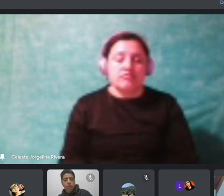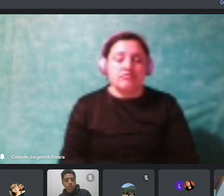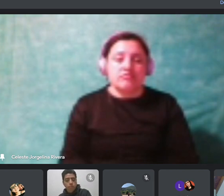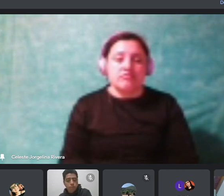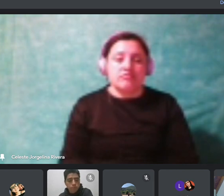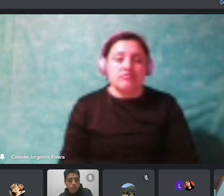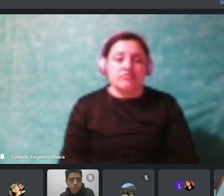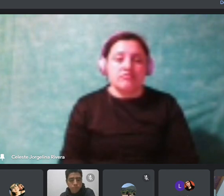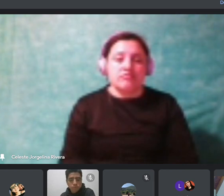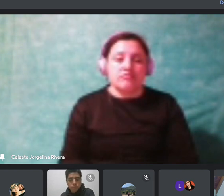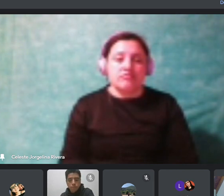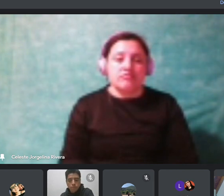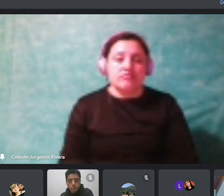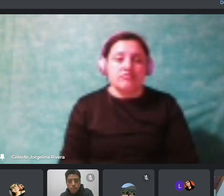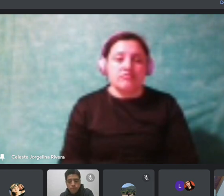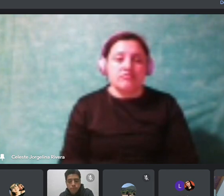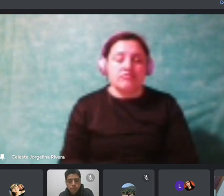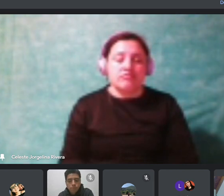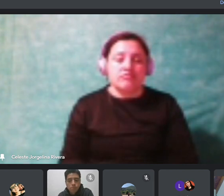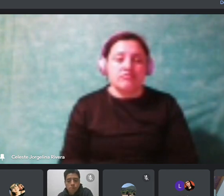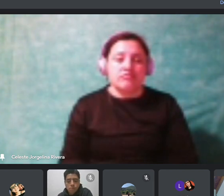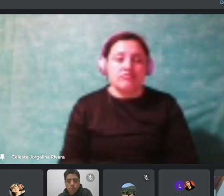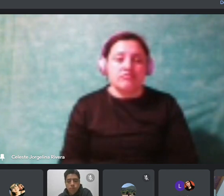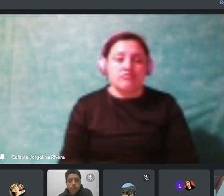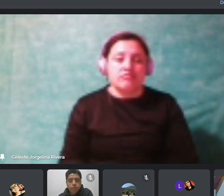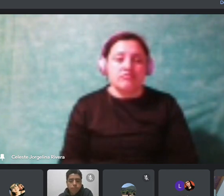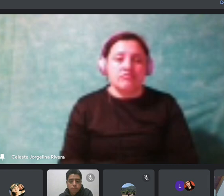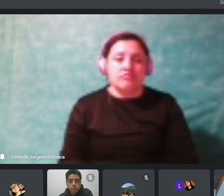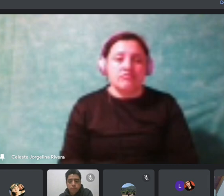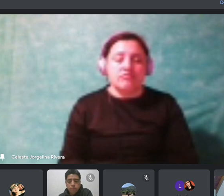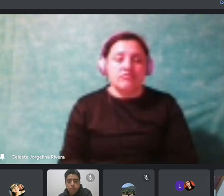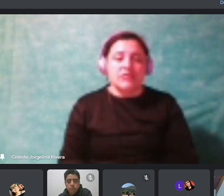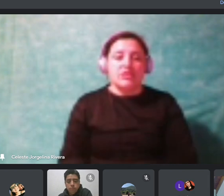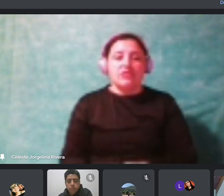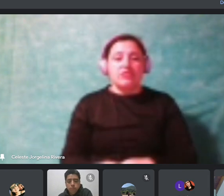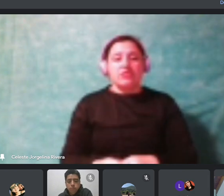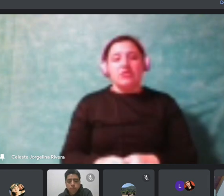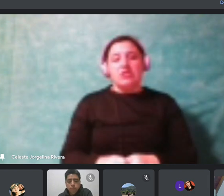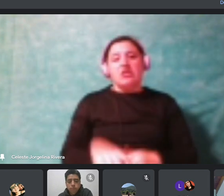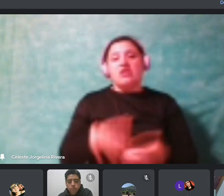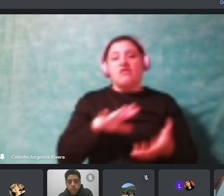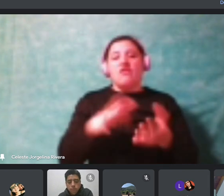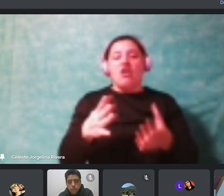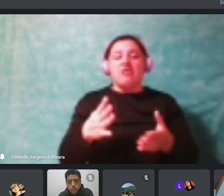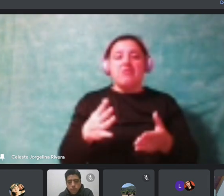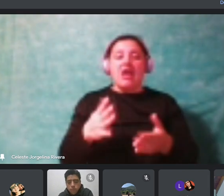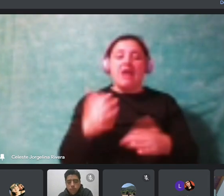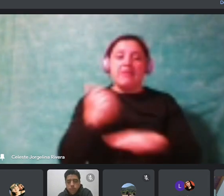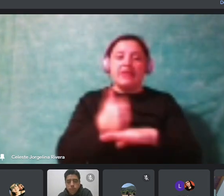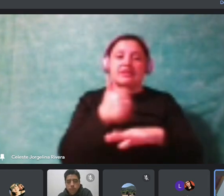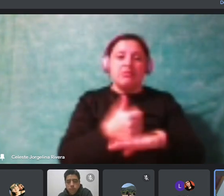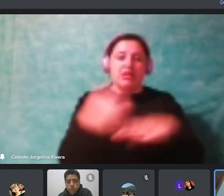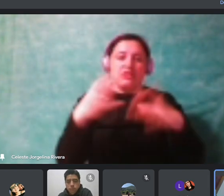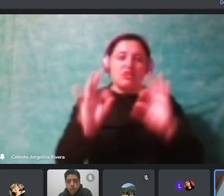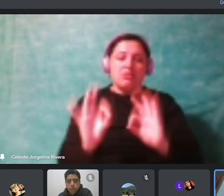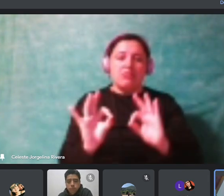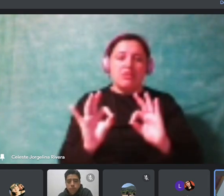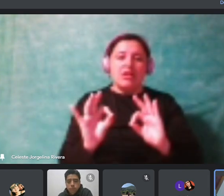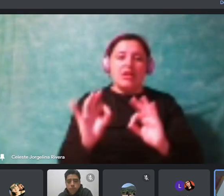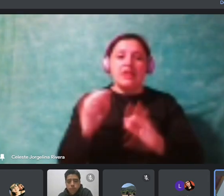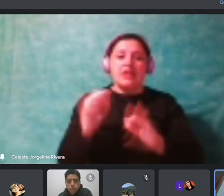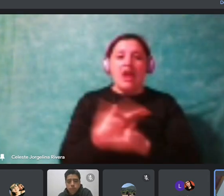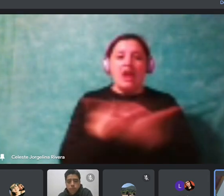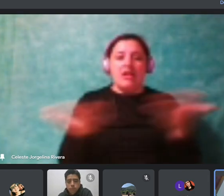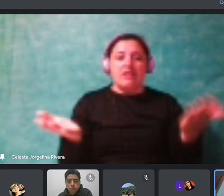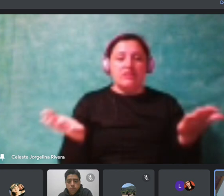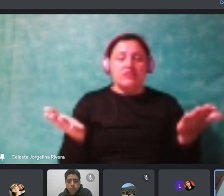participación total, ¿sería? Sí, en o plena. Plena. Plena o en las sociedades. Sí.